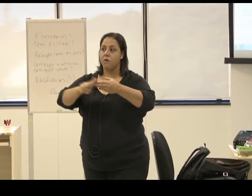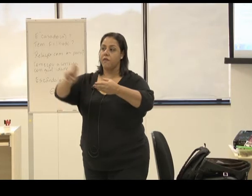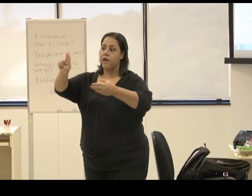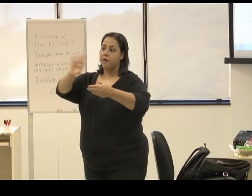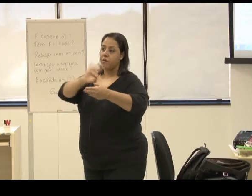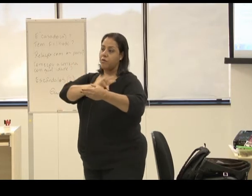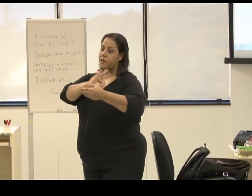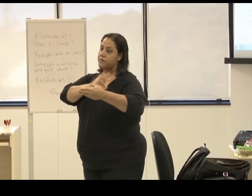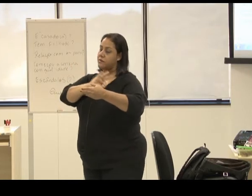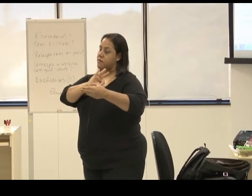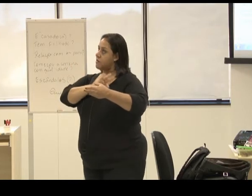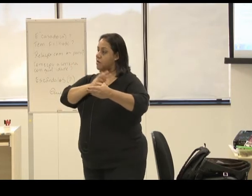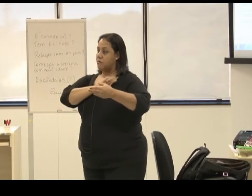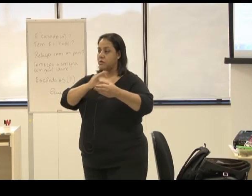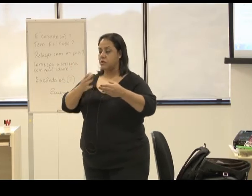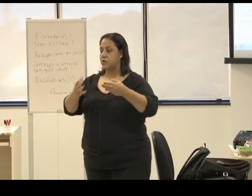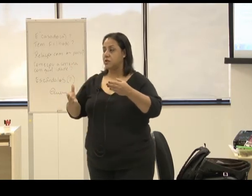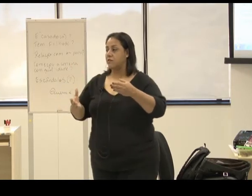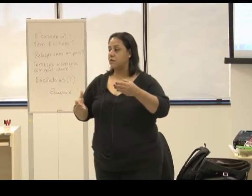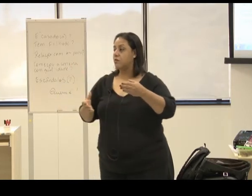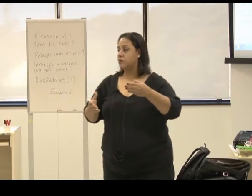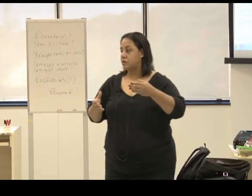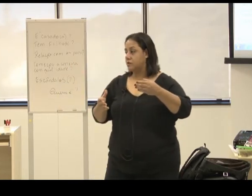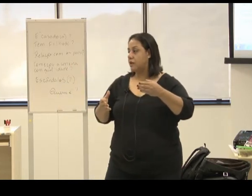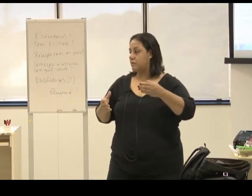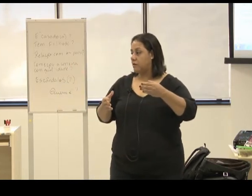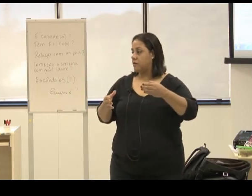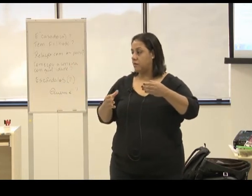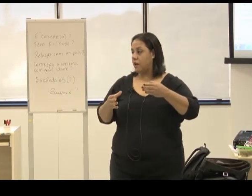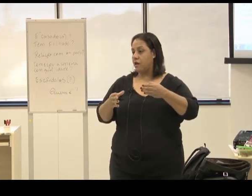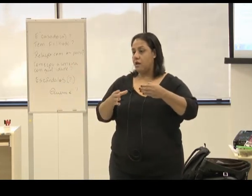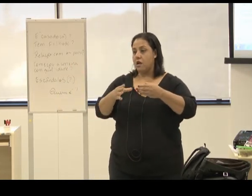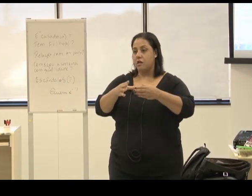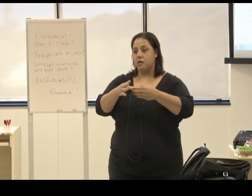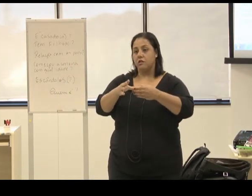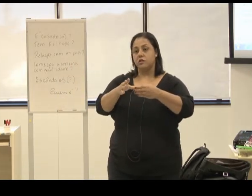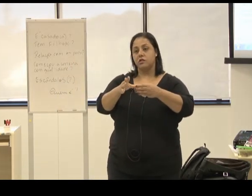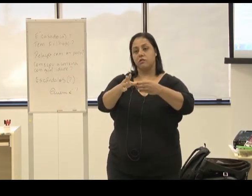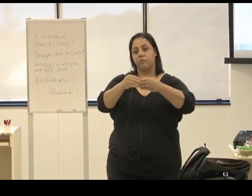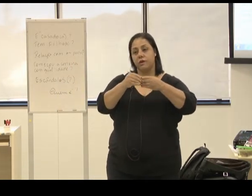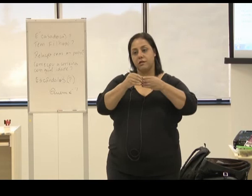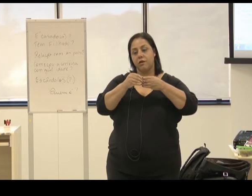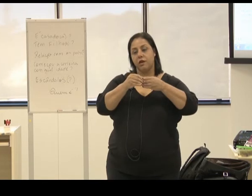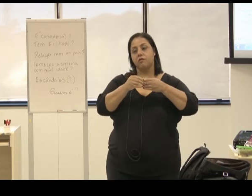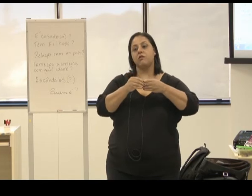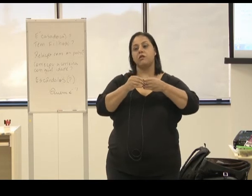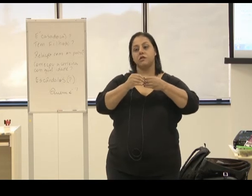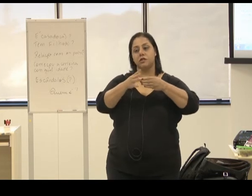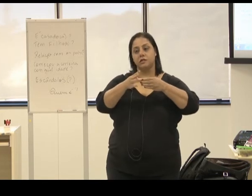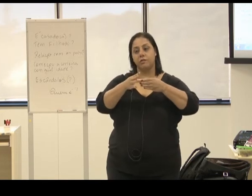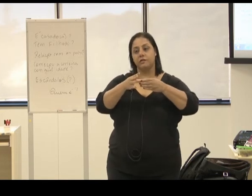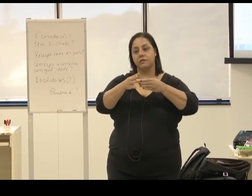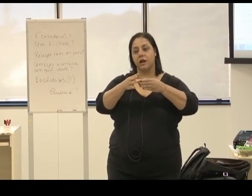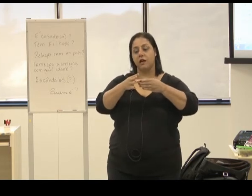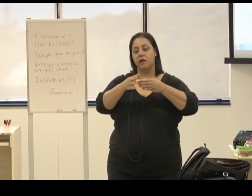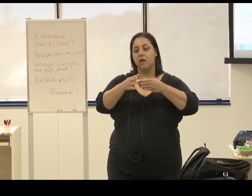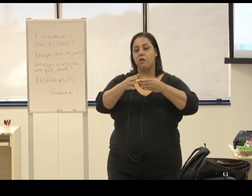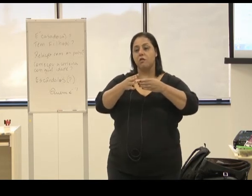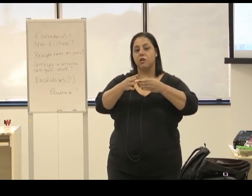ele para a polícia? Não, a gente já está vendo outro sistema, tá? Então, a gente está no pensamento, desapensar, quando a gente